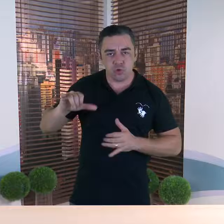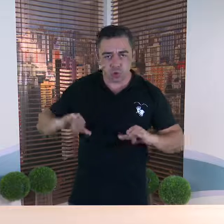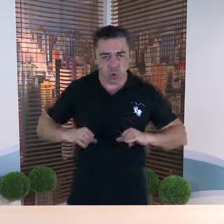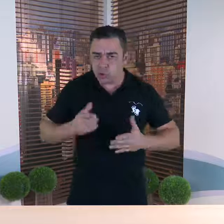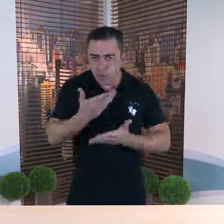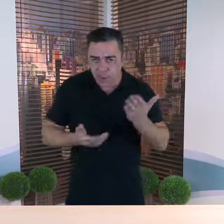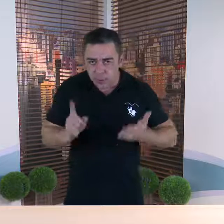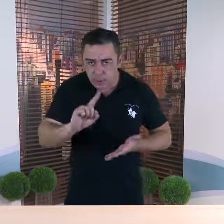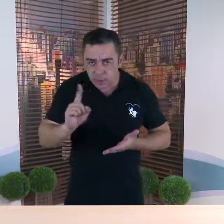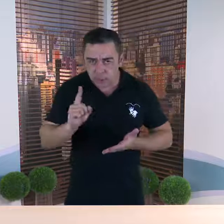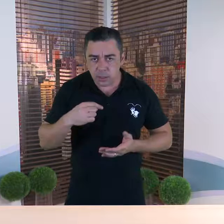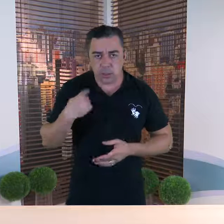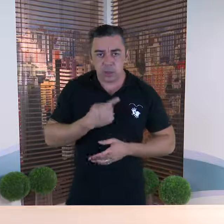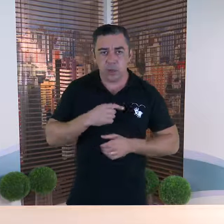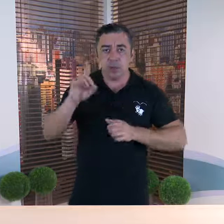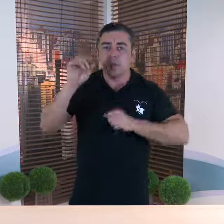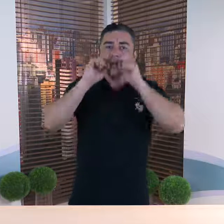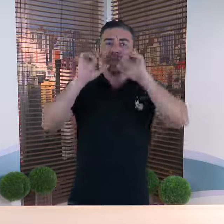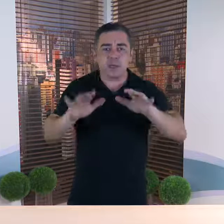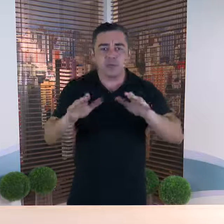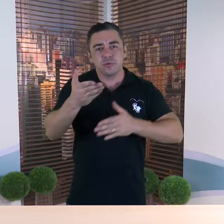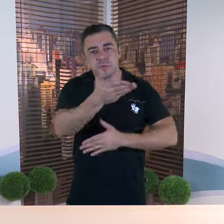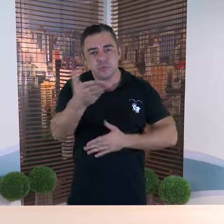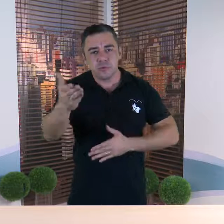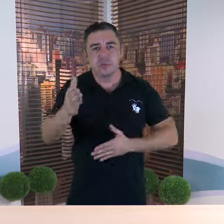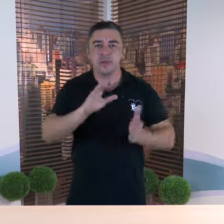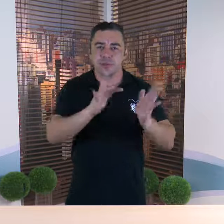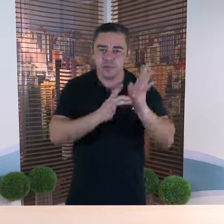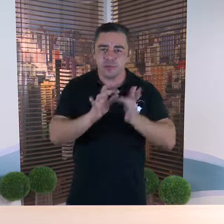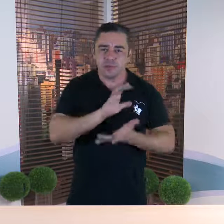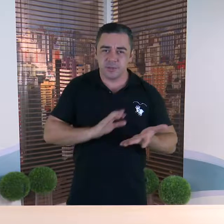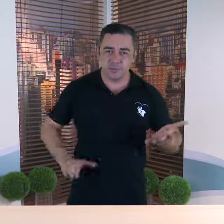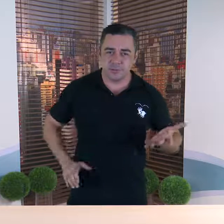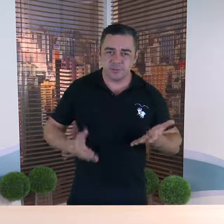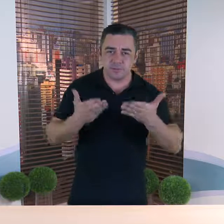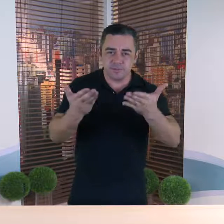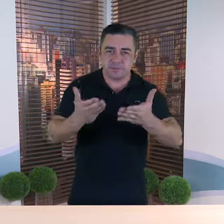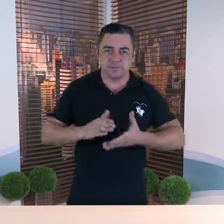de Jó. Não perca, que o nosso bom Deus lhe abençoe em Cristo Jesus.